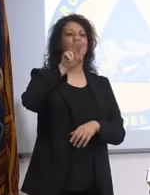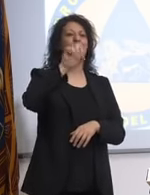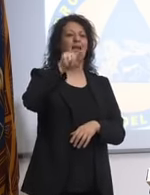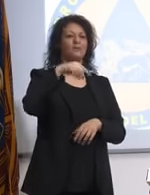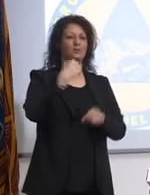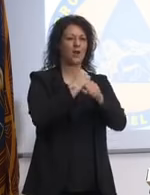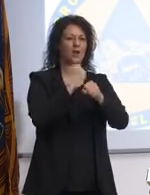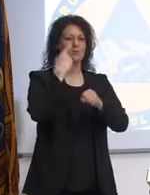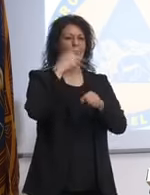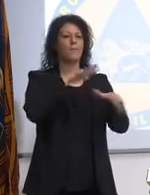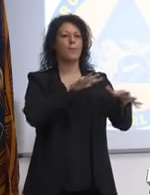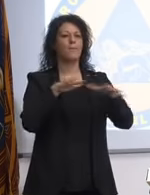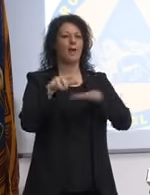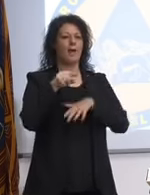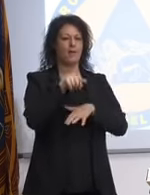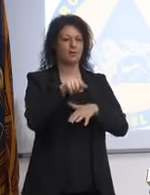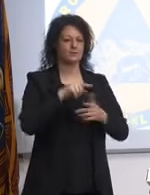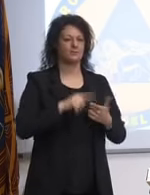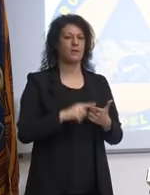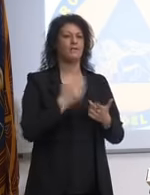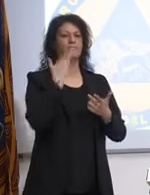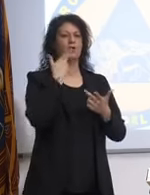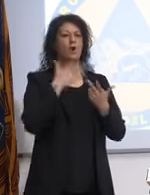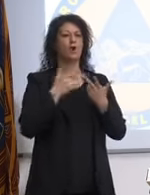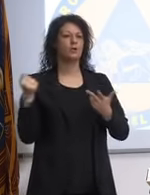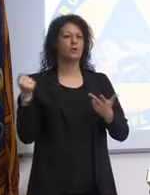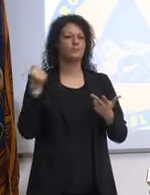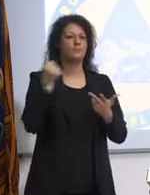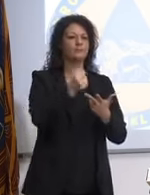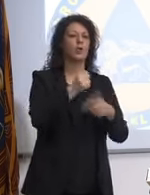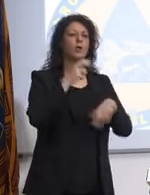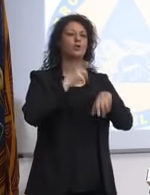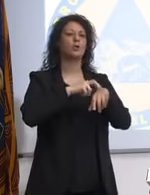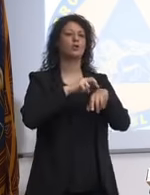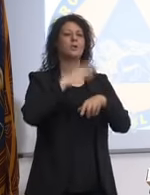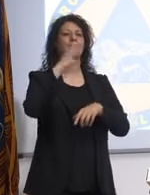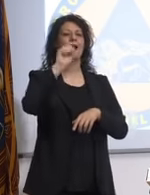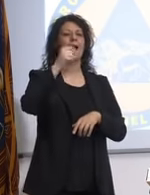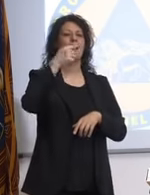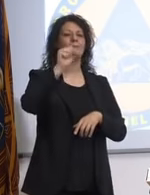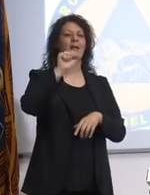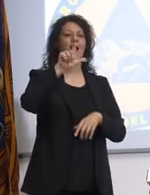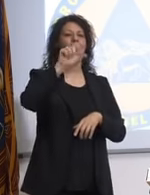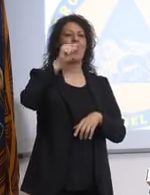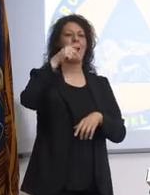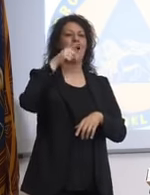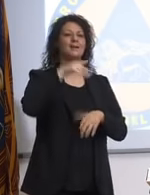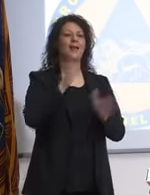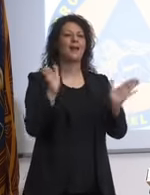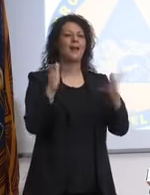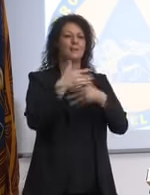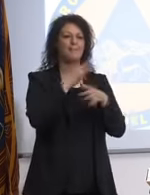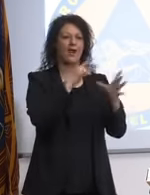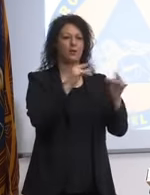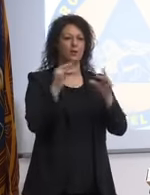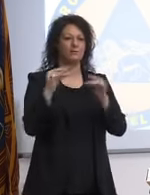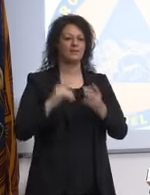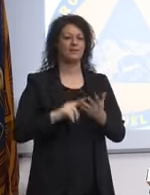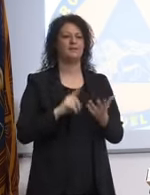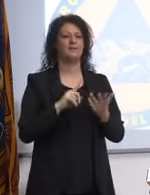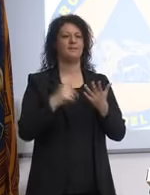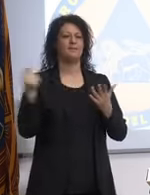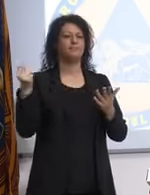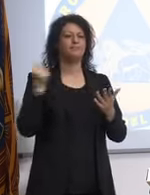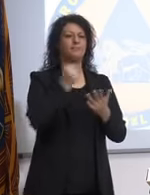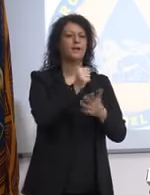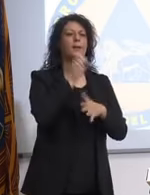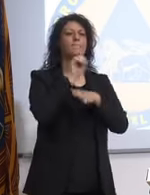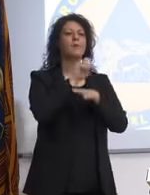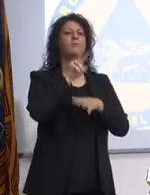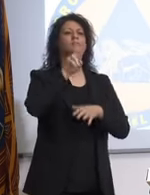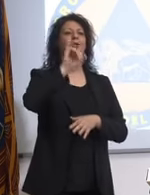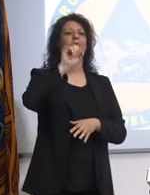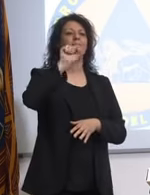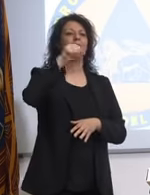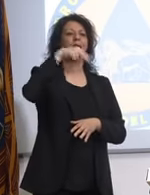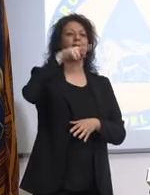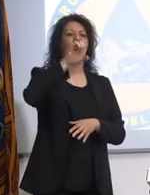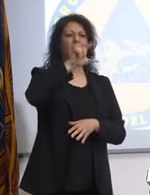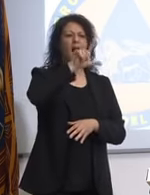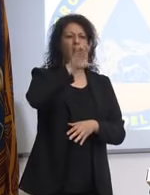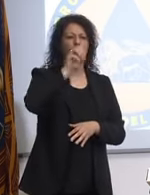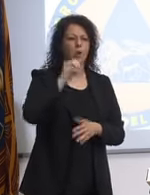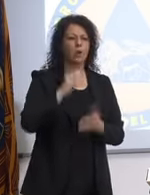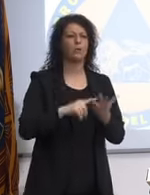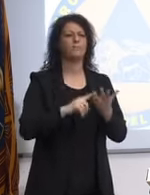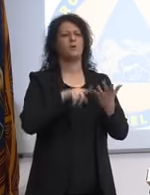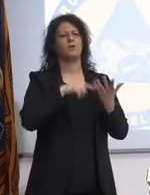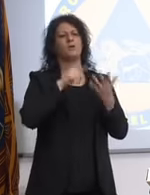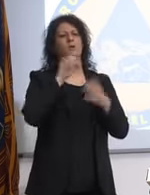di portarvi qui la dottoressa Catelana, malattie infettive, il professor Vianello e poi tutti quelli che non ho citato, il